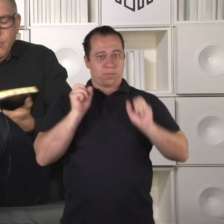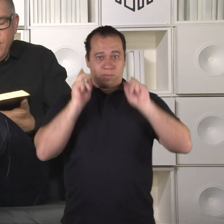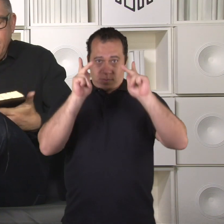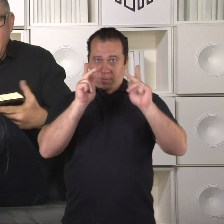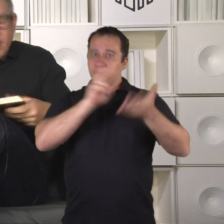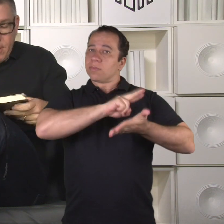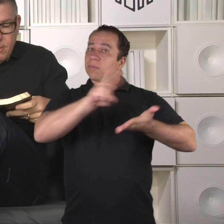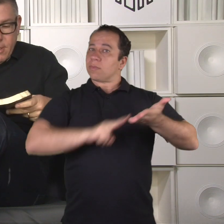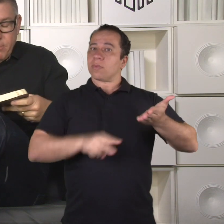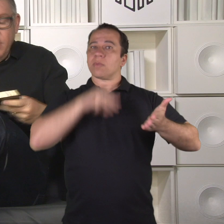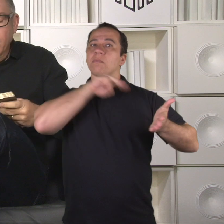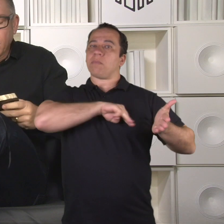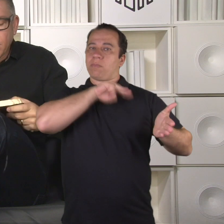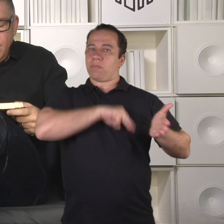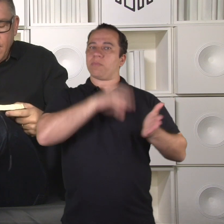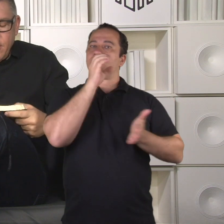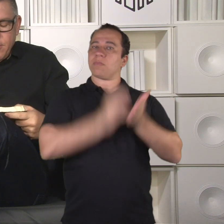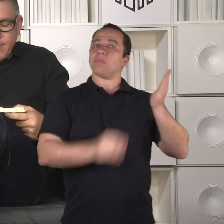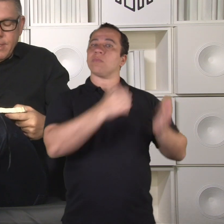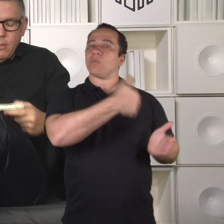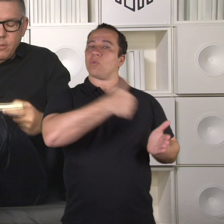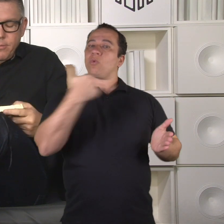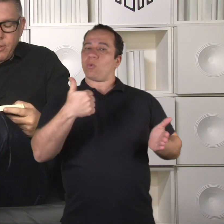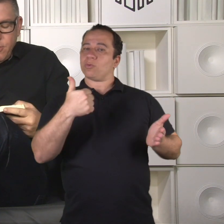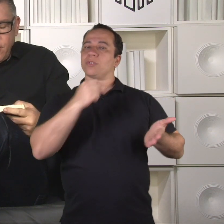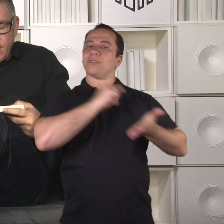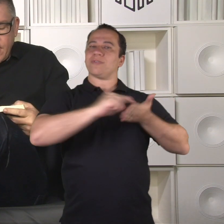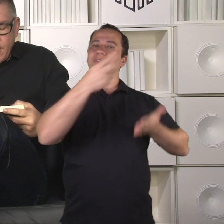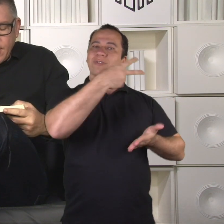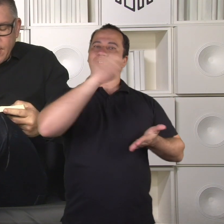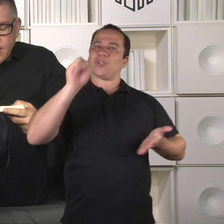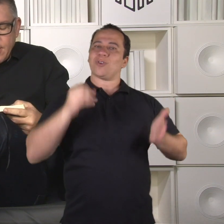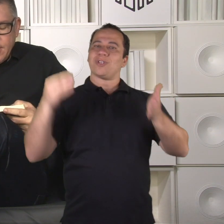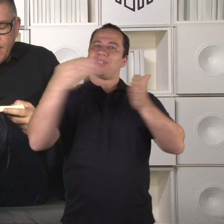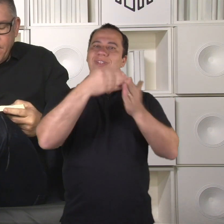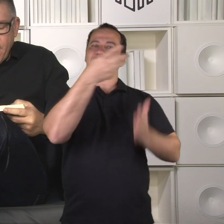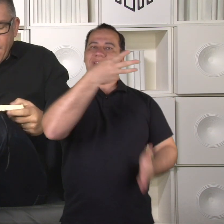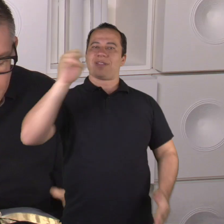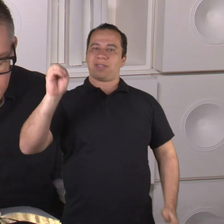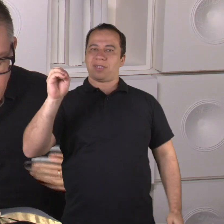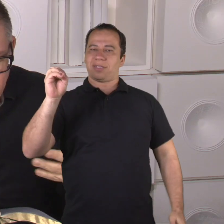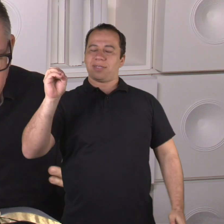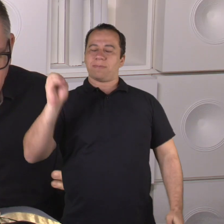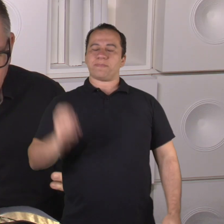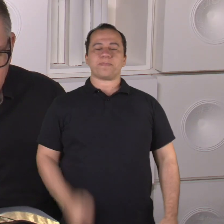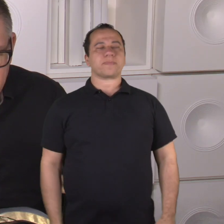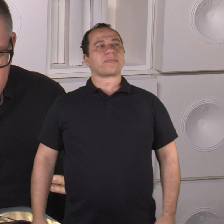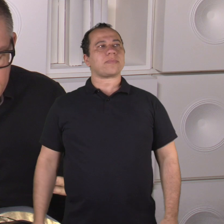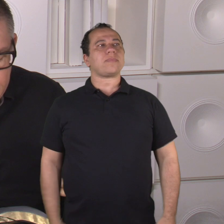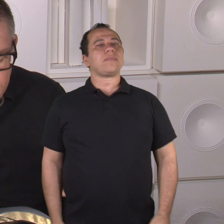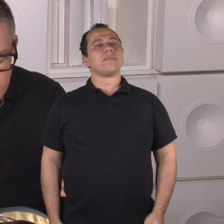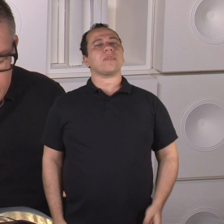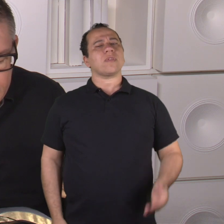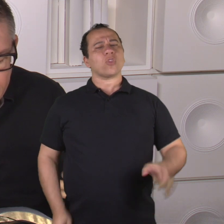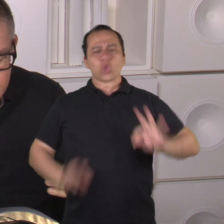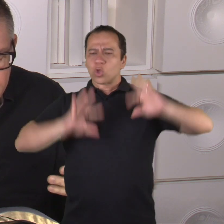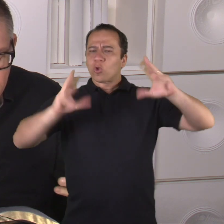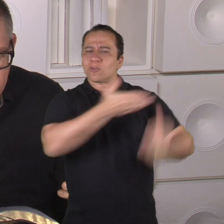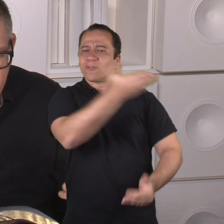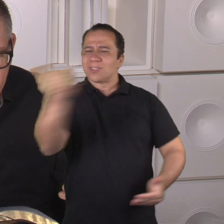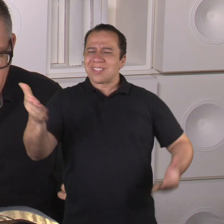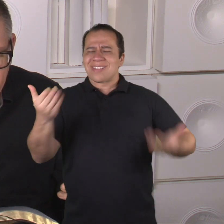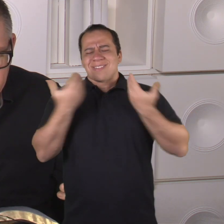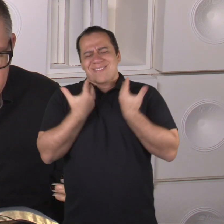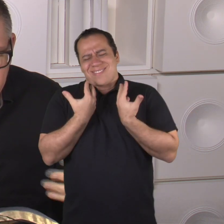capítulo 28, Mateus capítulo 11, os versículos de 28 a 30, que diz assim: Venham a mim todos os que estão cansados